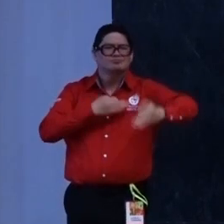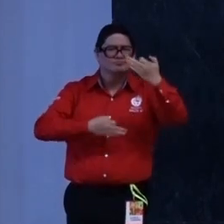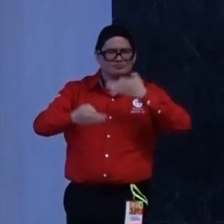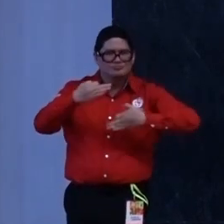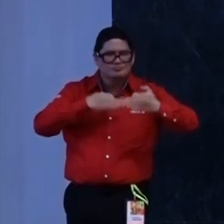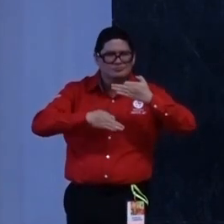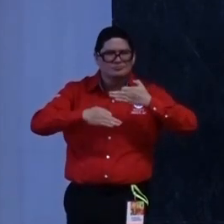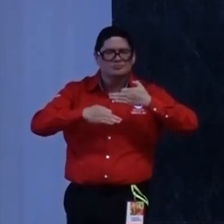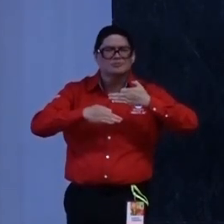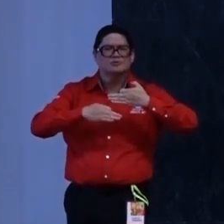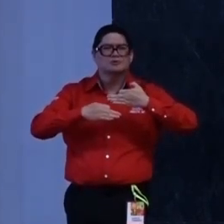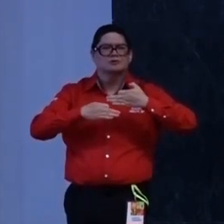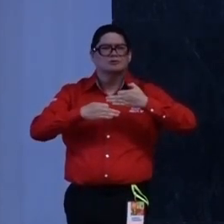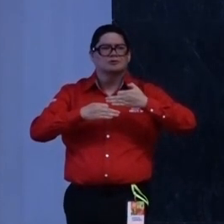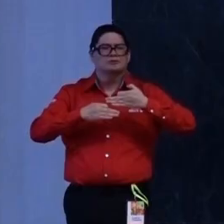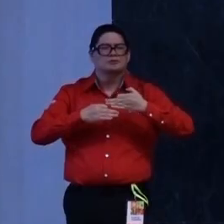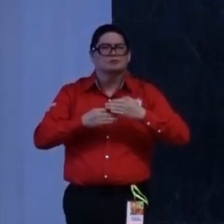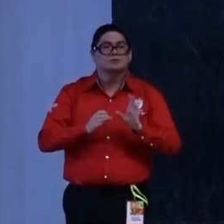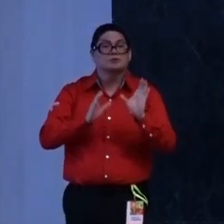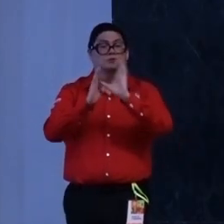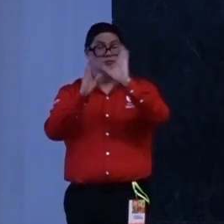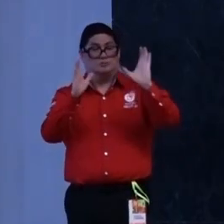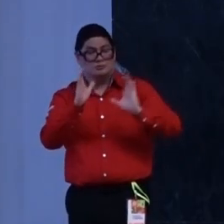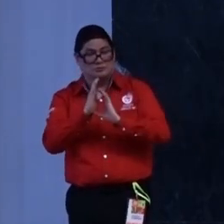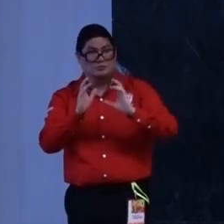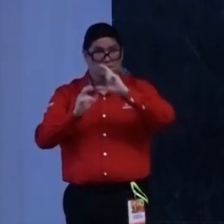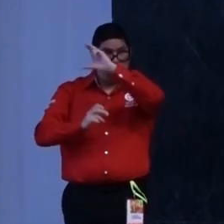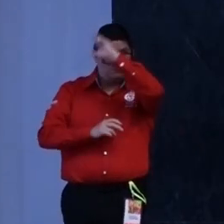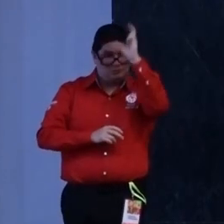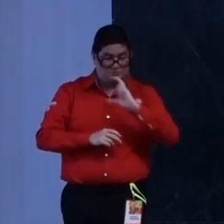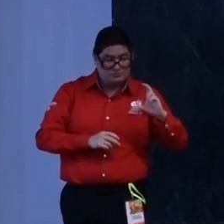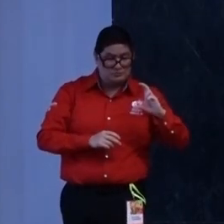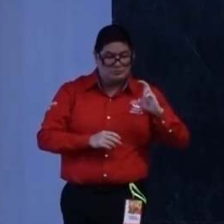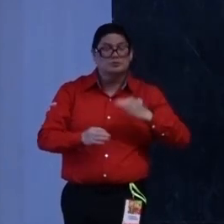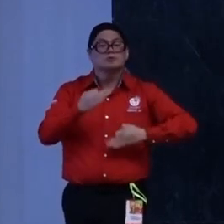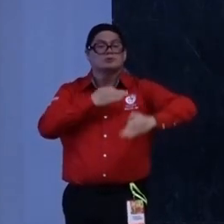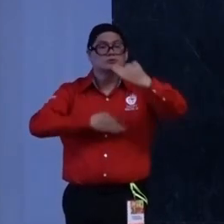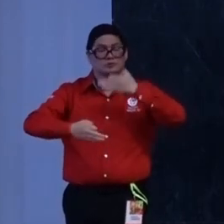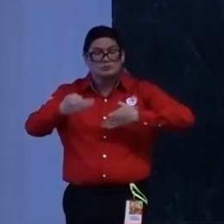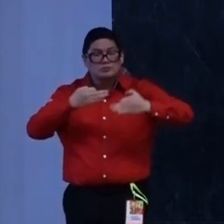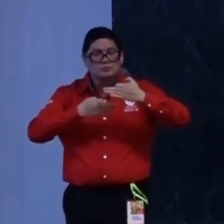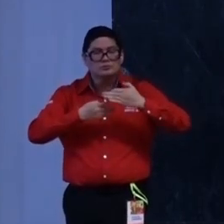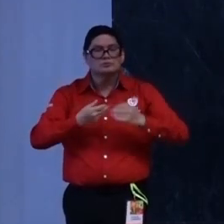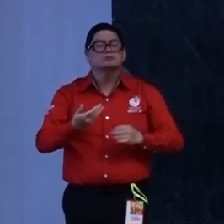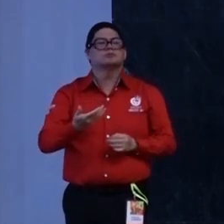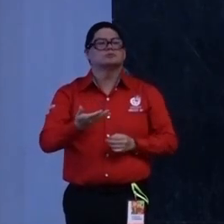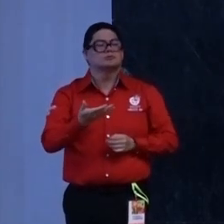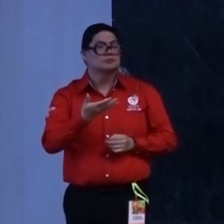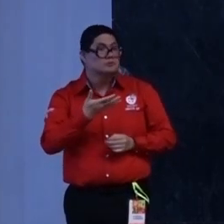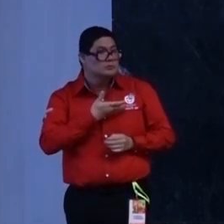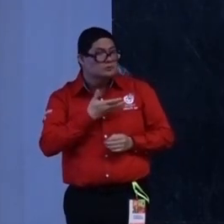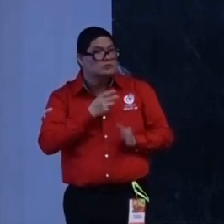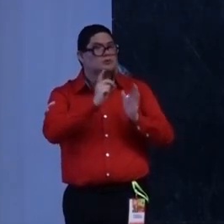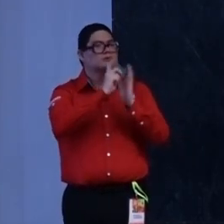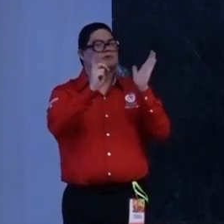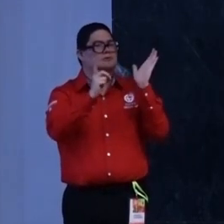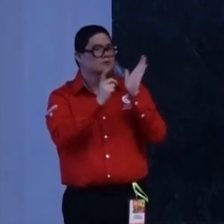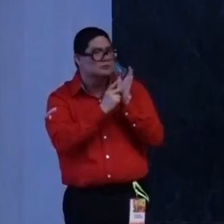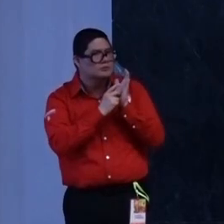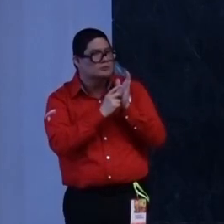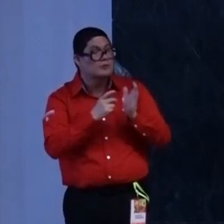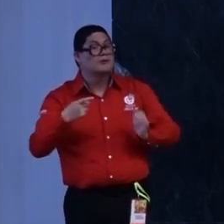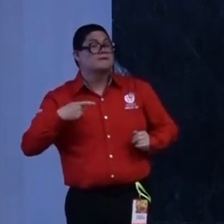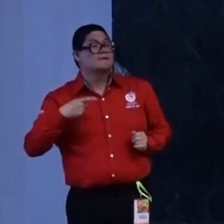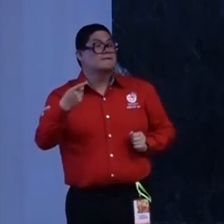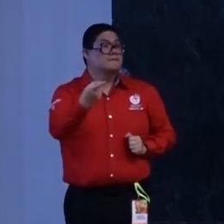todos, según la Constitución mexicana, todos tenemos acceso, todos